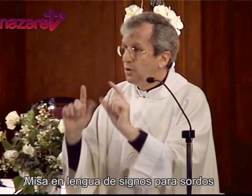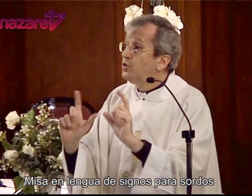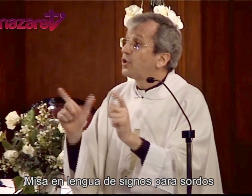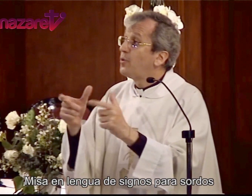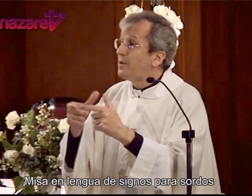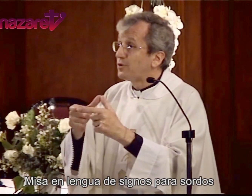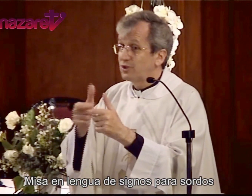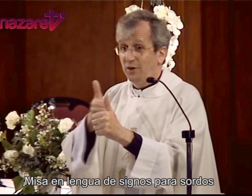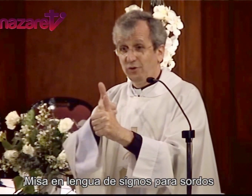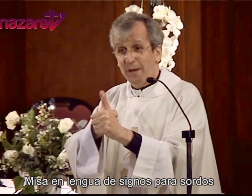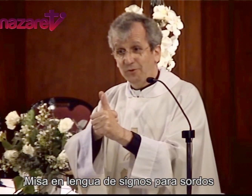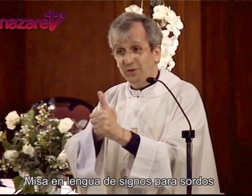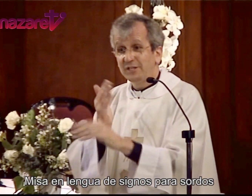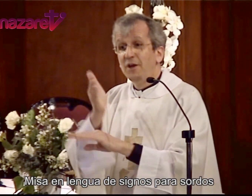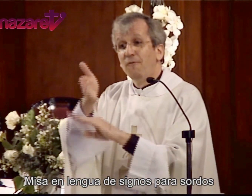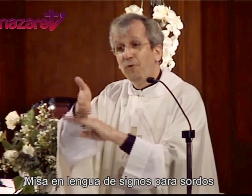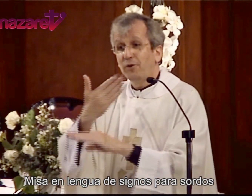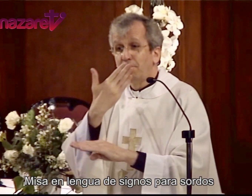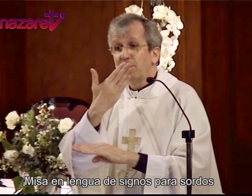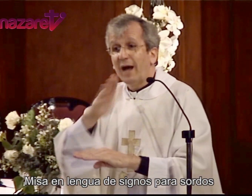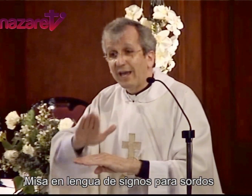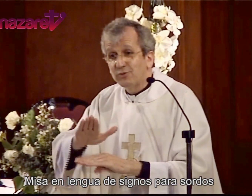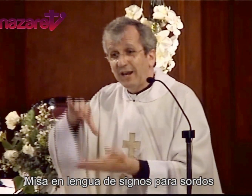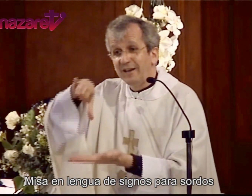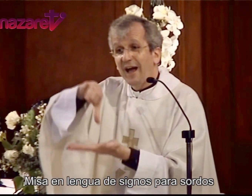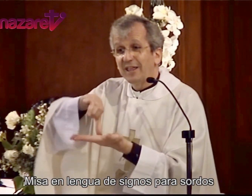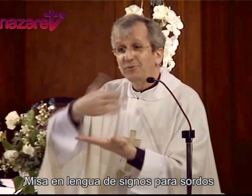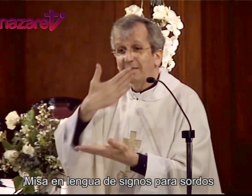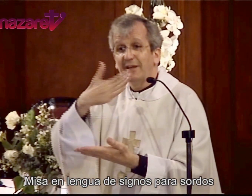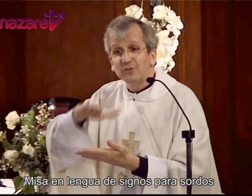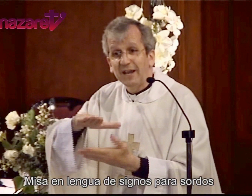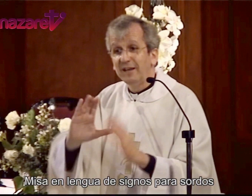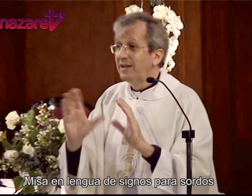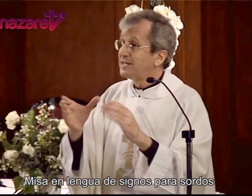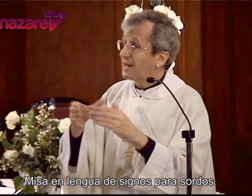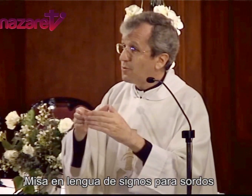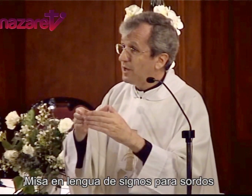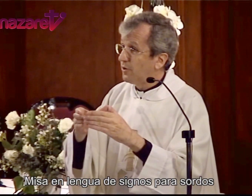Nos reunimos Los apóstoles Fueron a Jerusalén A la ciudad de Jerusalén Se reunieron